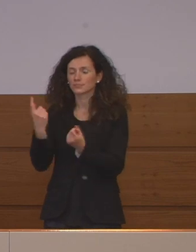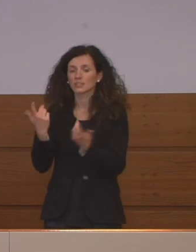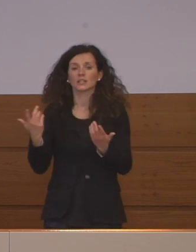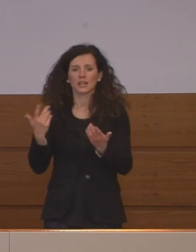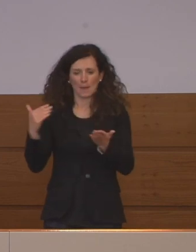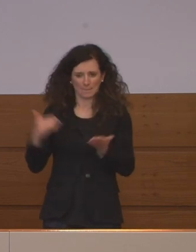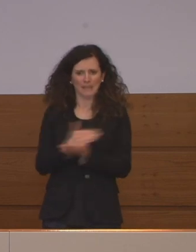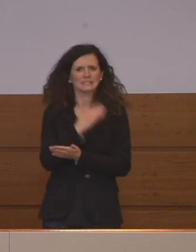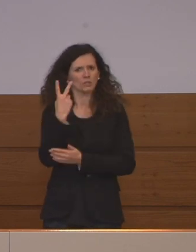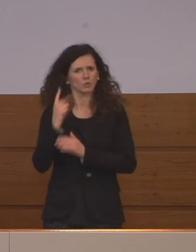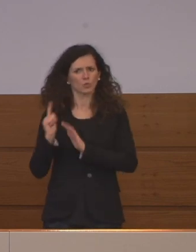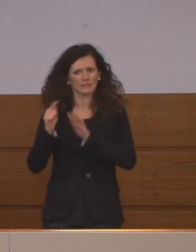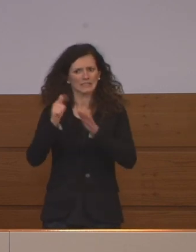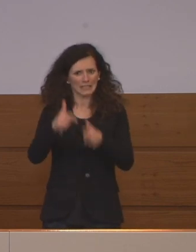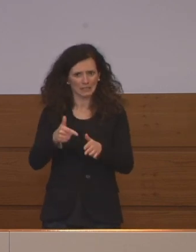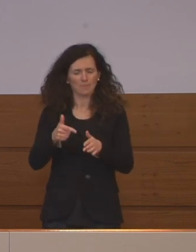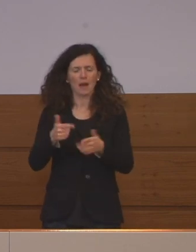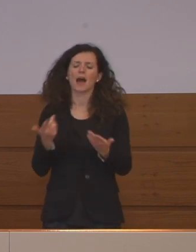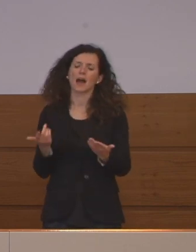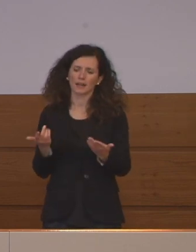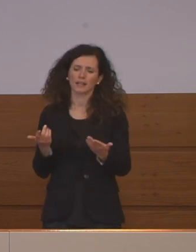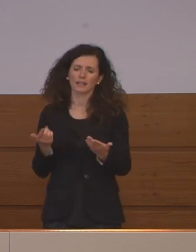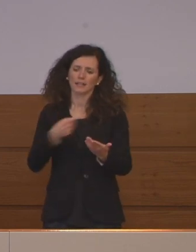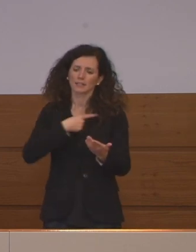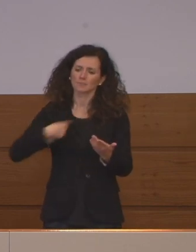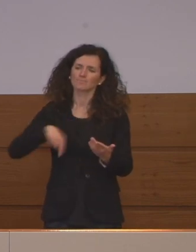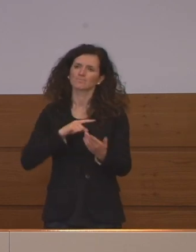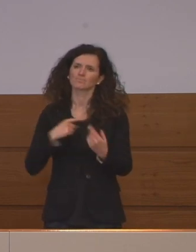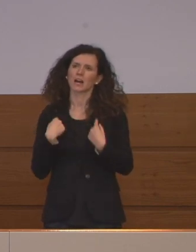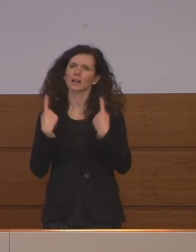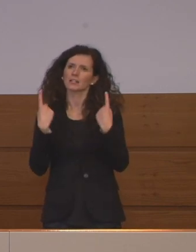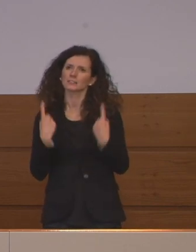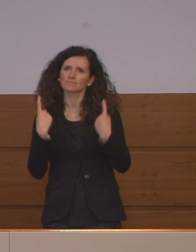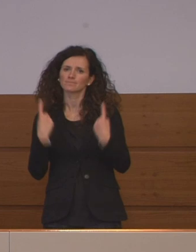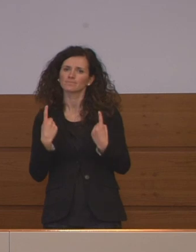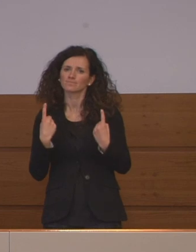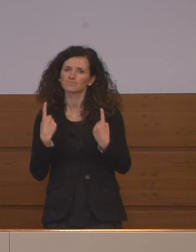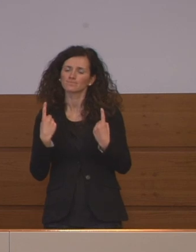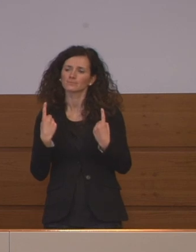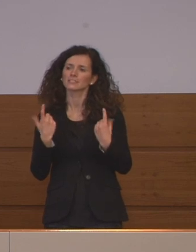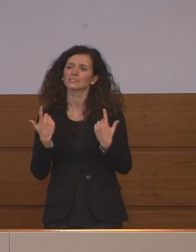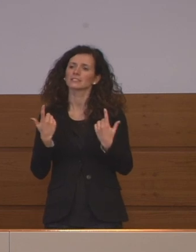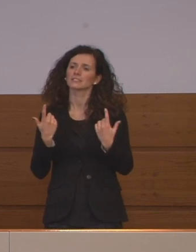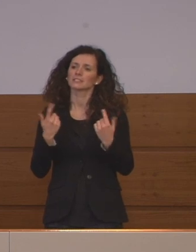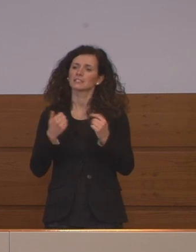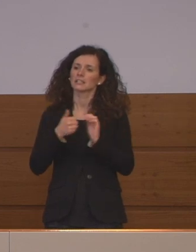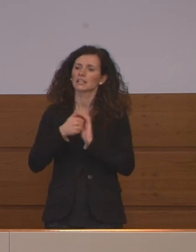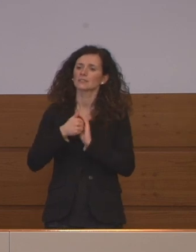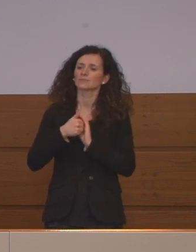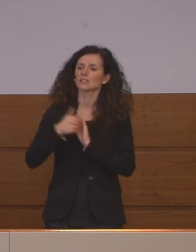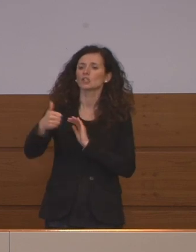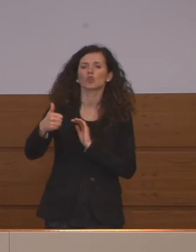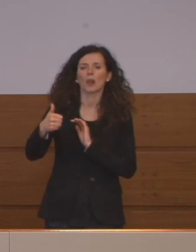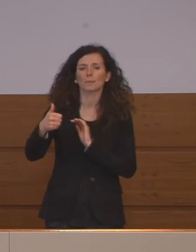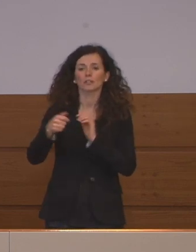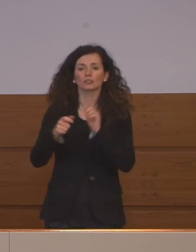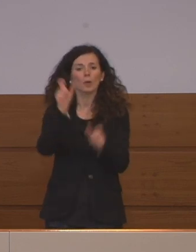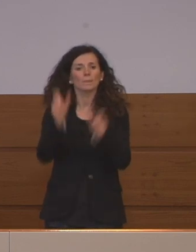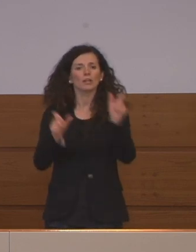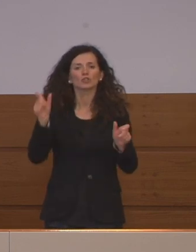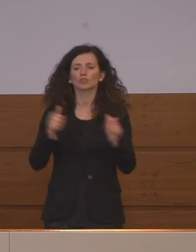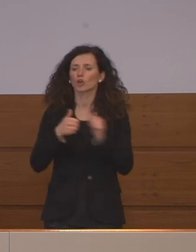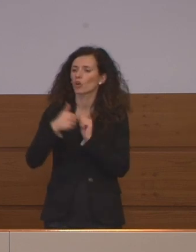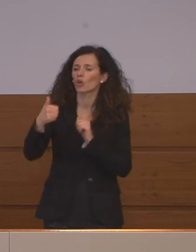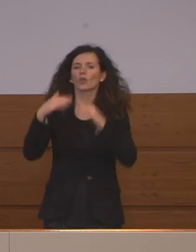settimane dobbiamo aspettarci la risposta all'isolamento della popolazione non